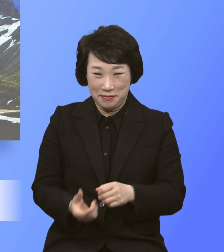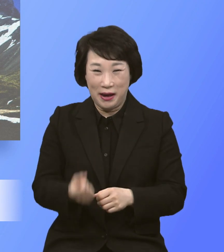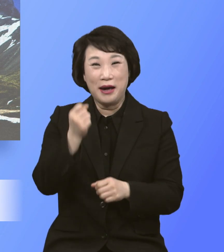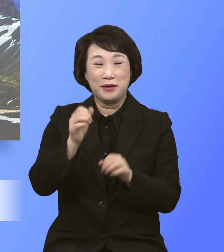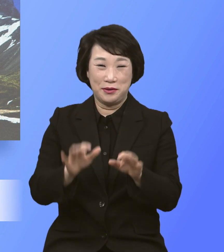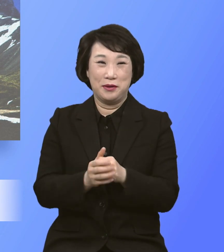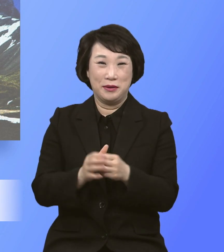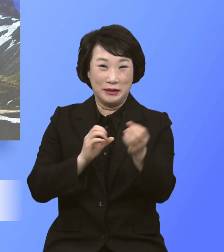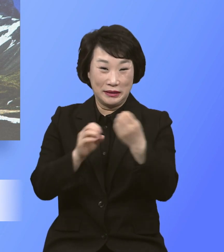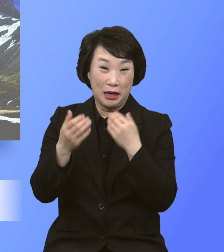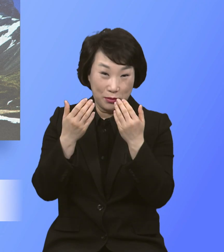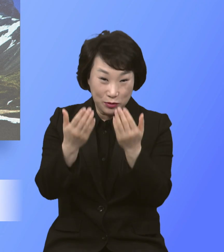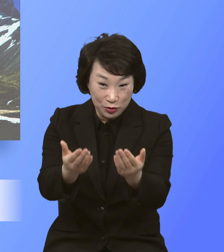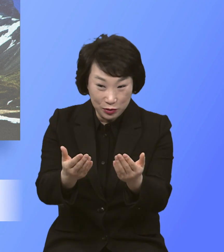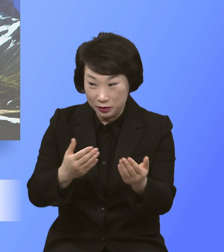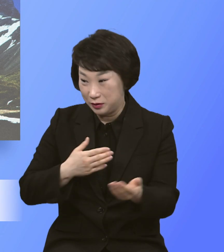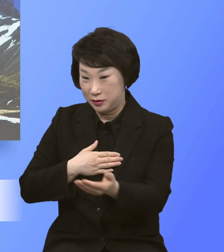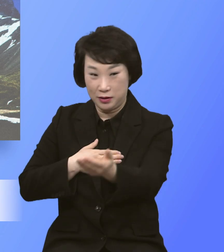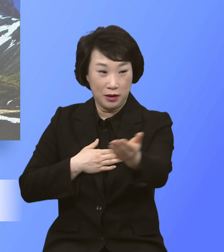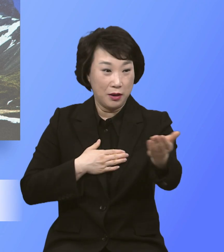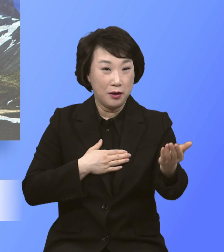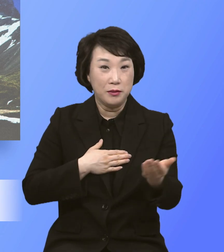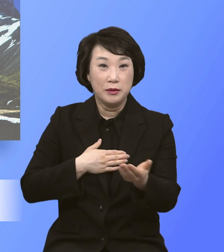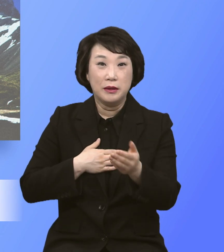현장에서 쓰러진다고 하는 사실을